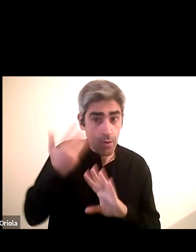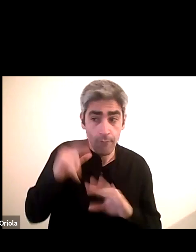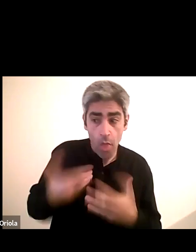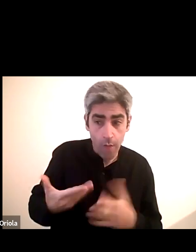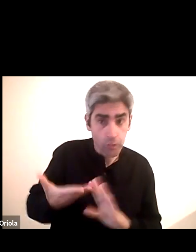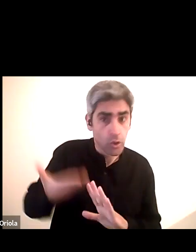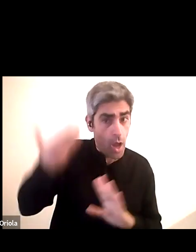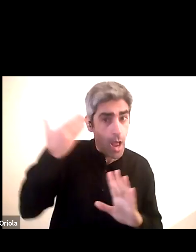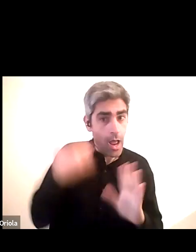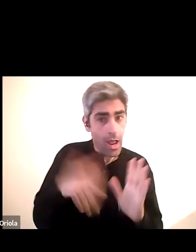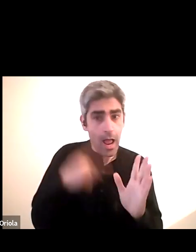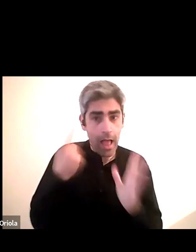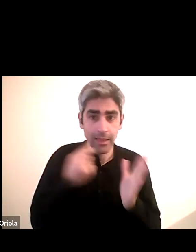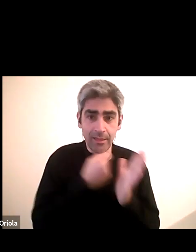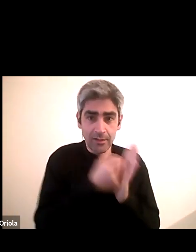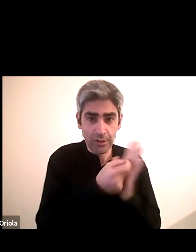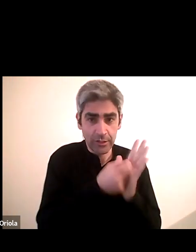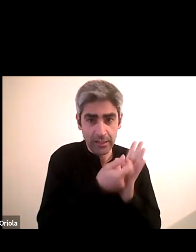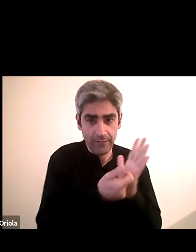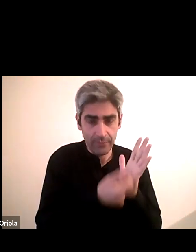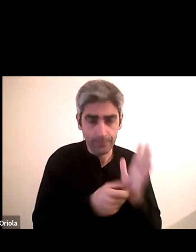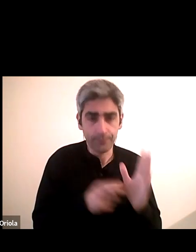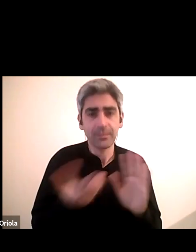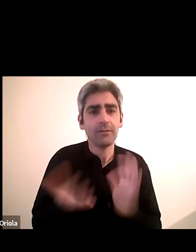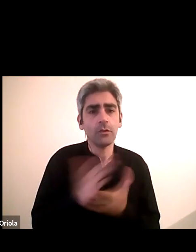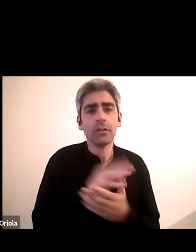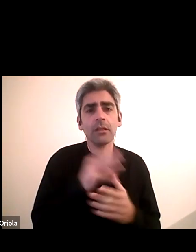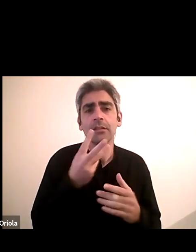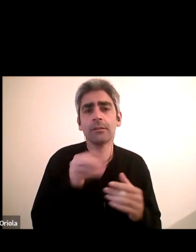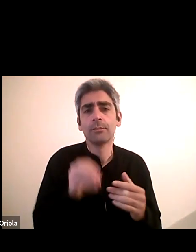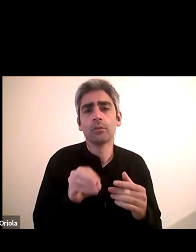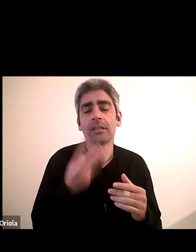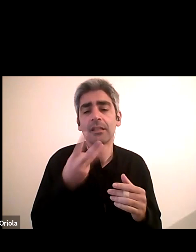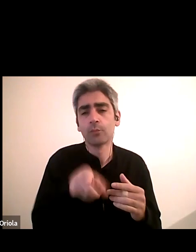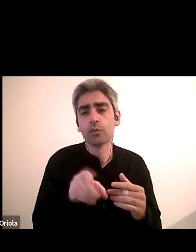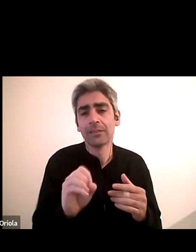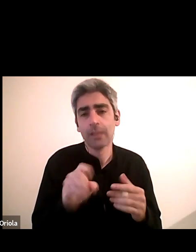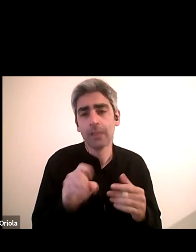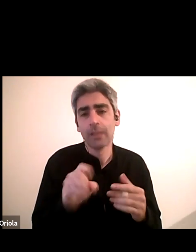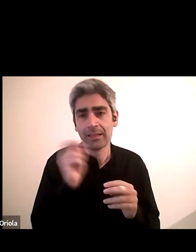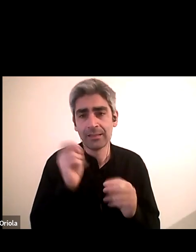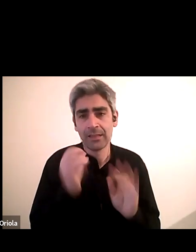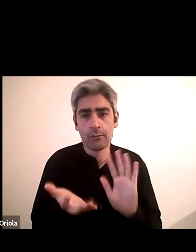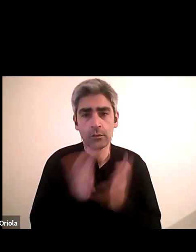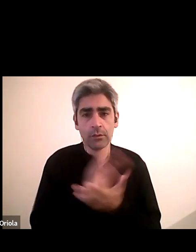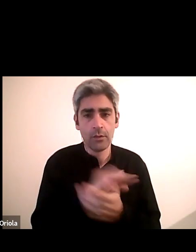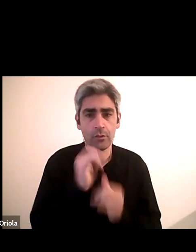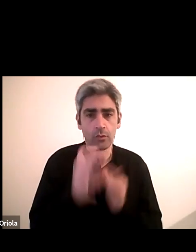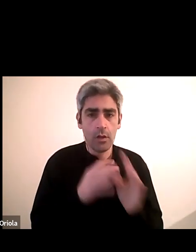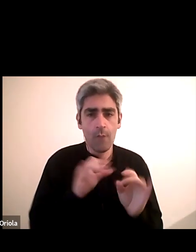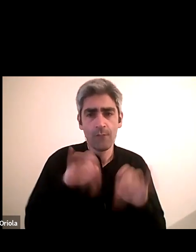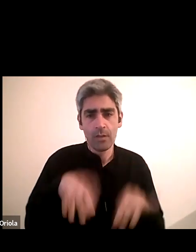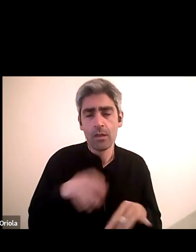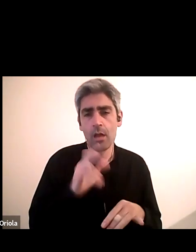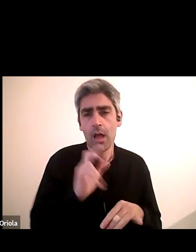anos. A Revolução 3.0, a terceira Revolução Industrial, na final da década de 60, princípio